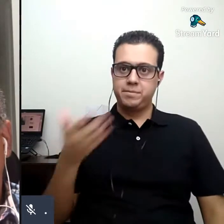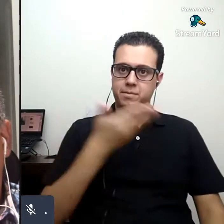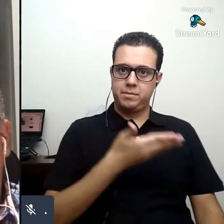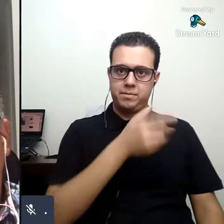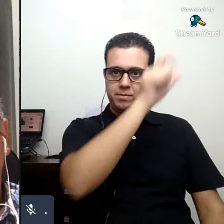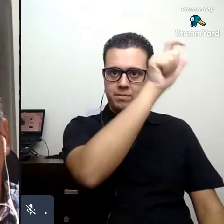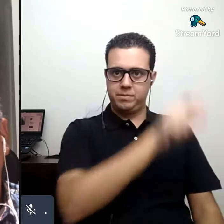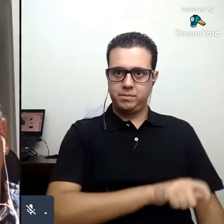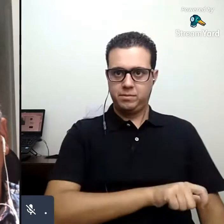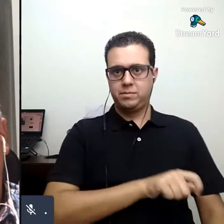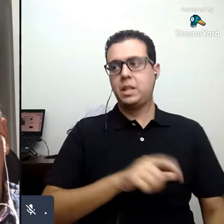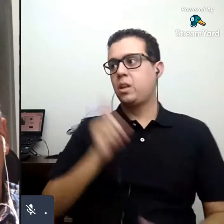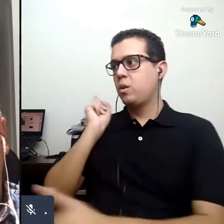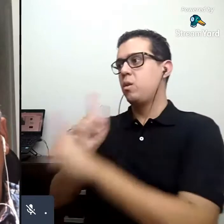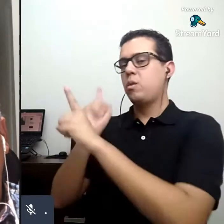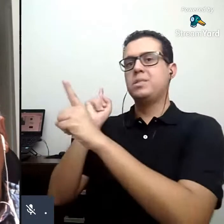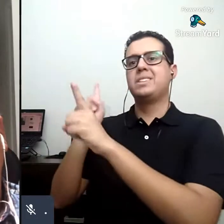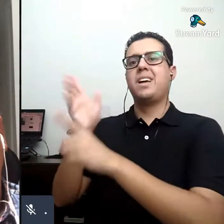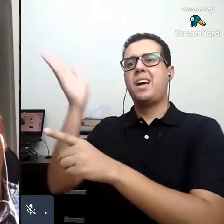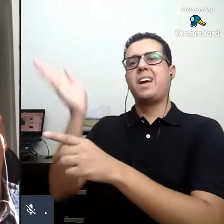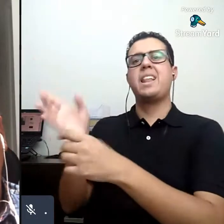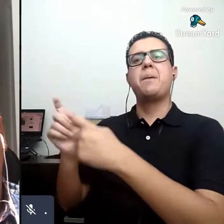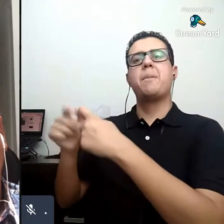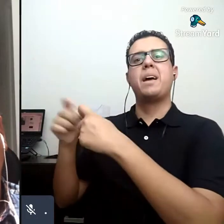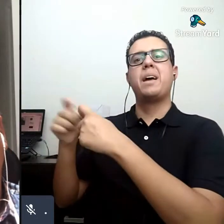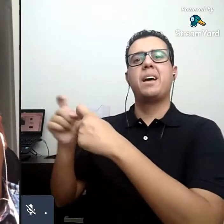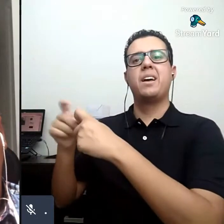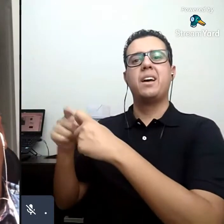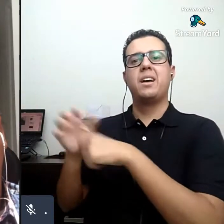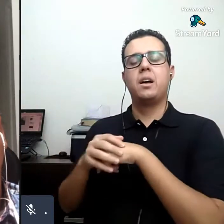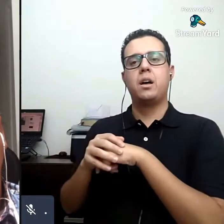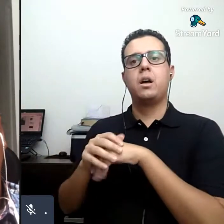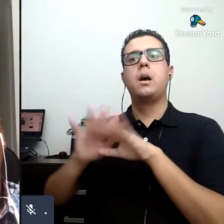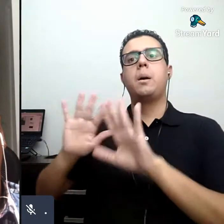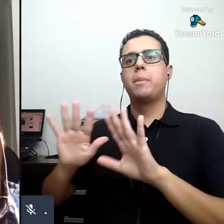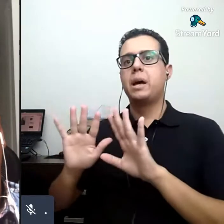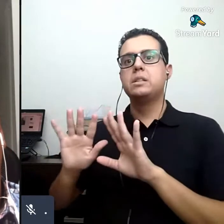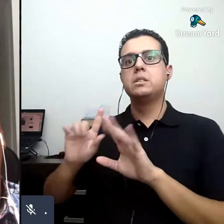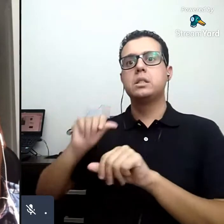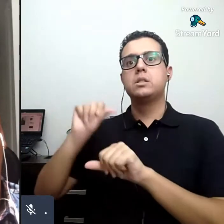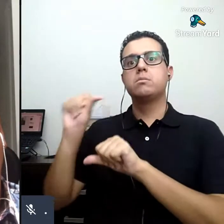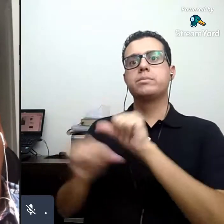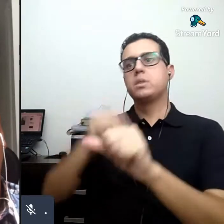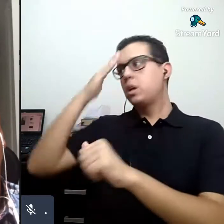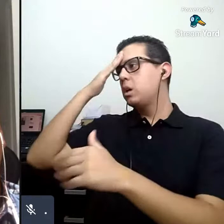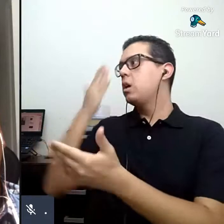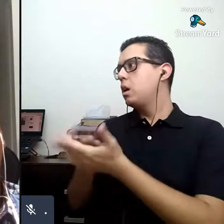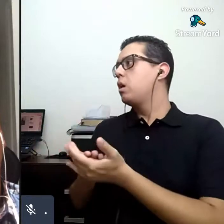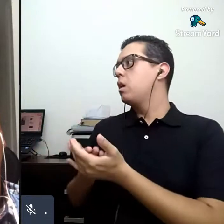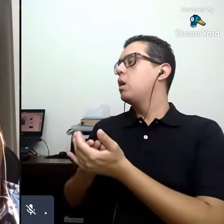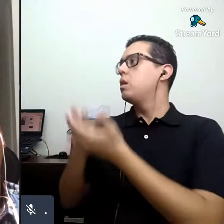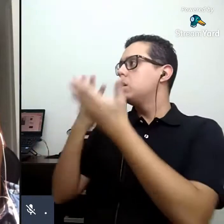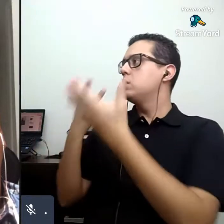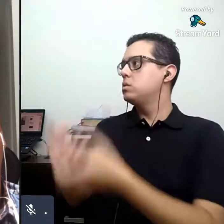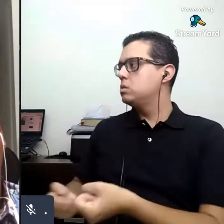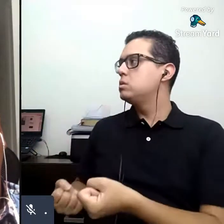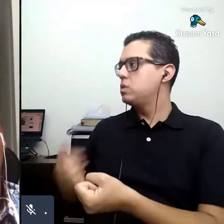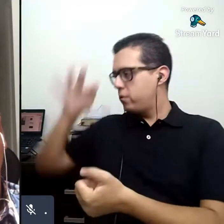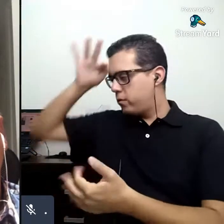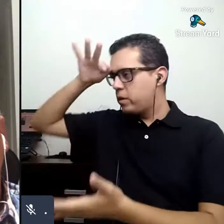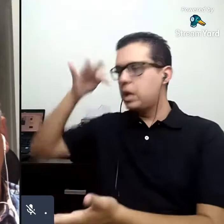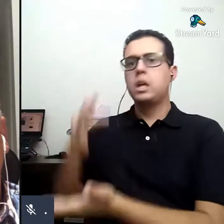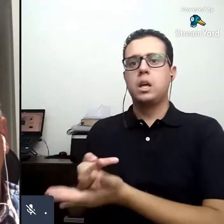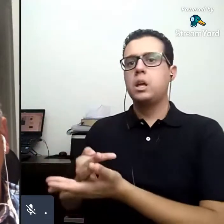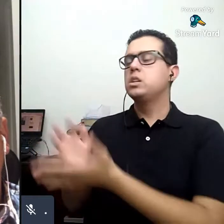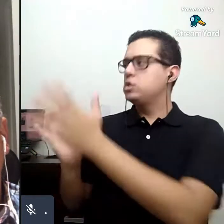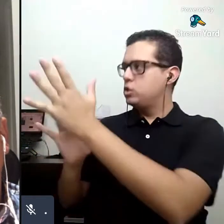E ele volta atendendo a sua palavra com fé naquilo que